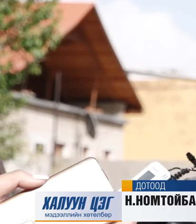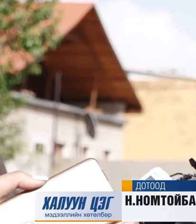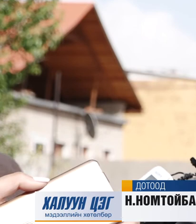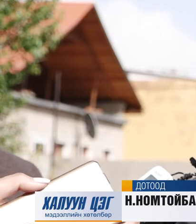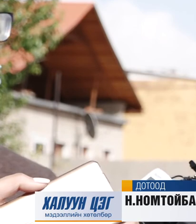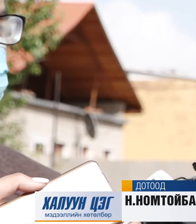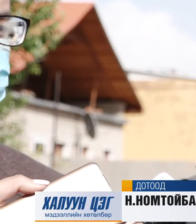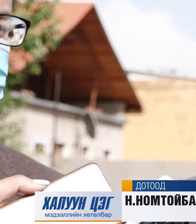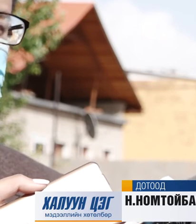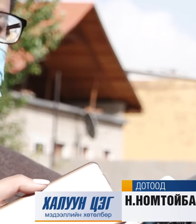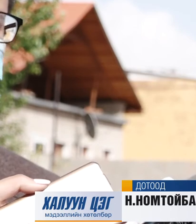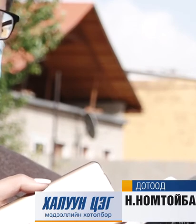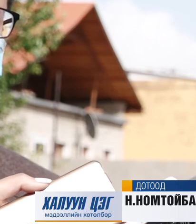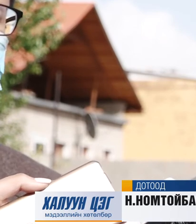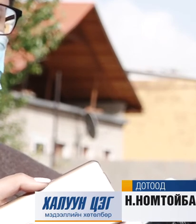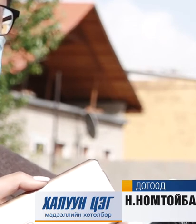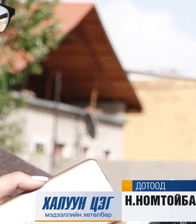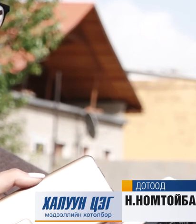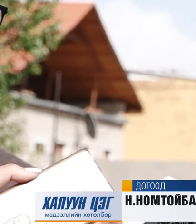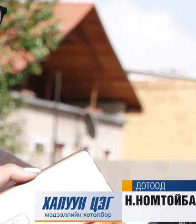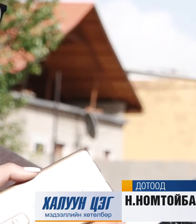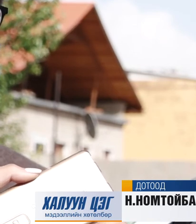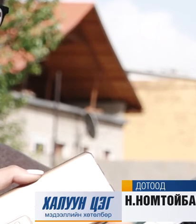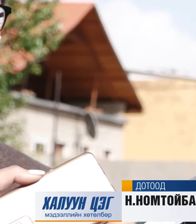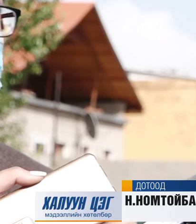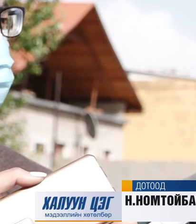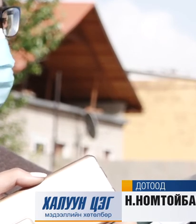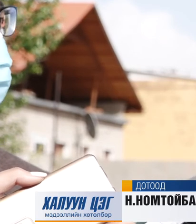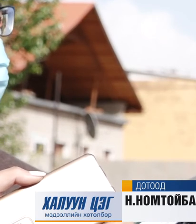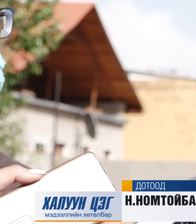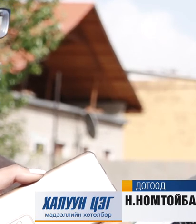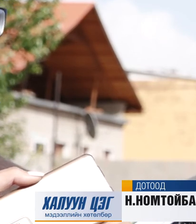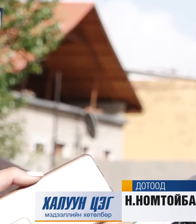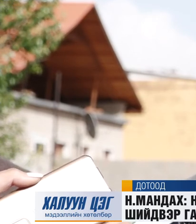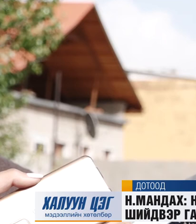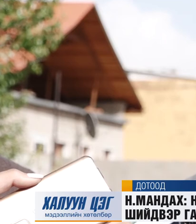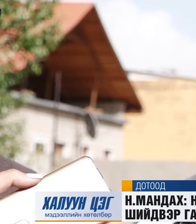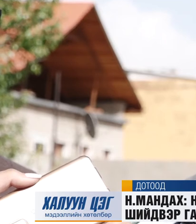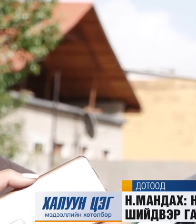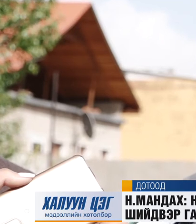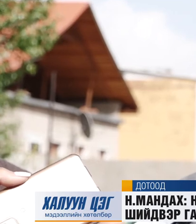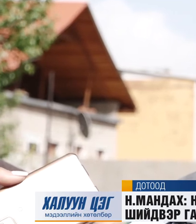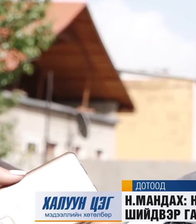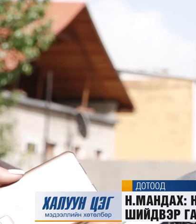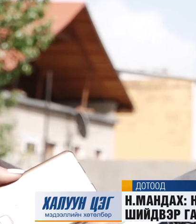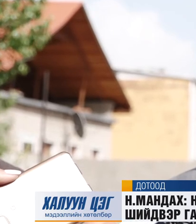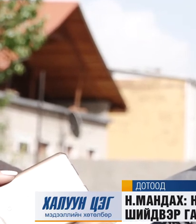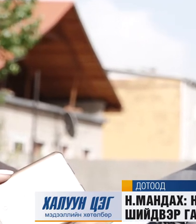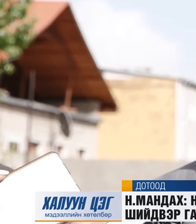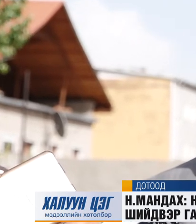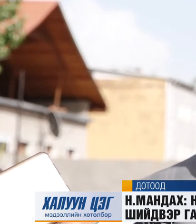нь хэн халдж байгаа юм? Энэ ийм асуудал өөрөө хэлбэл маргаантай байдал үүснэ. Гэхдээ өнөөдөр миний үйлчлүүлэгч Номтай баяр бол нэр дэвшгч